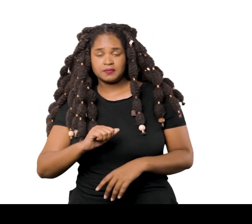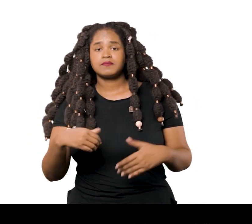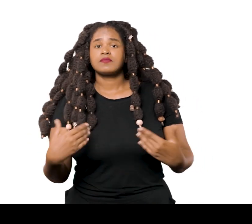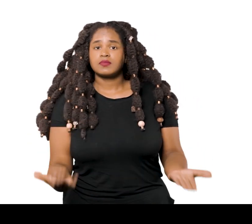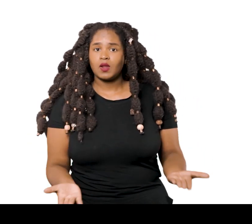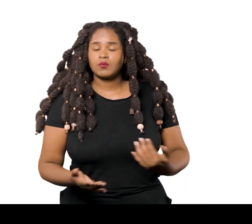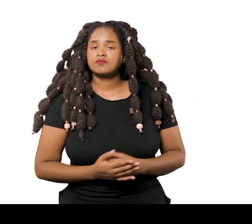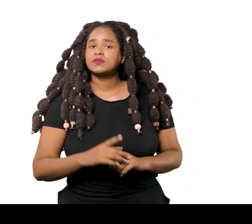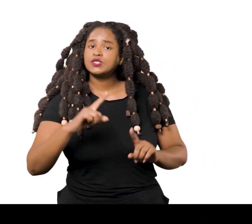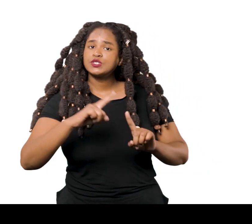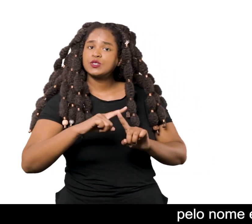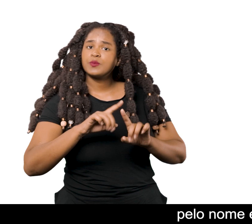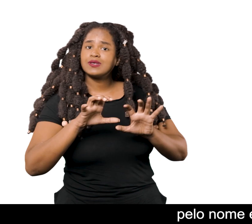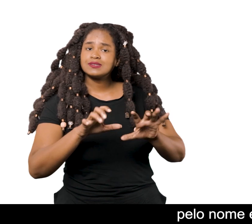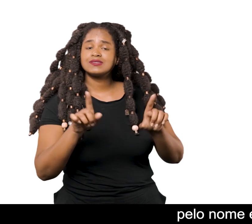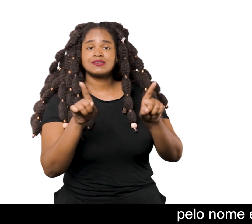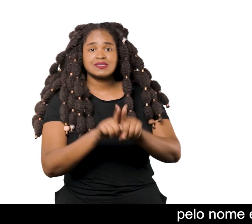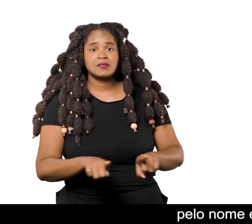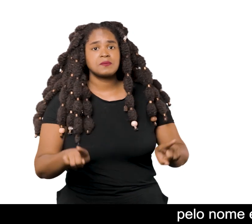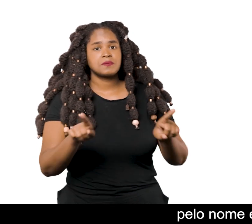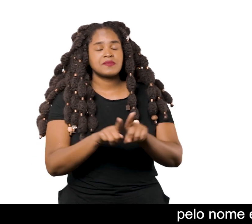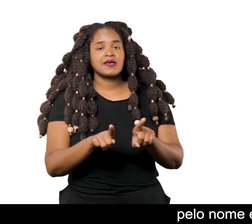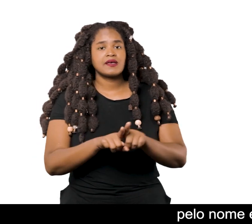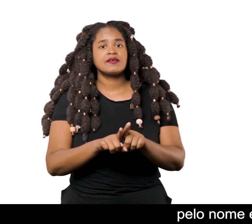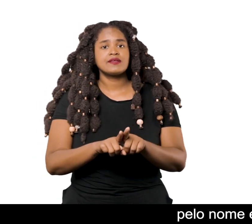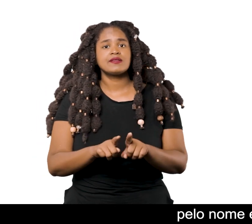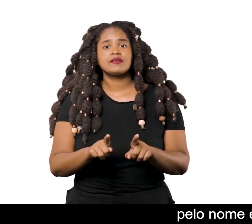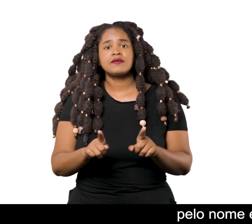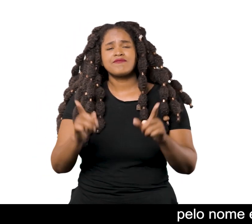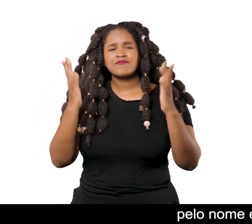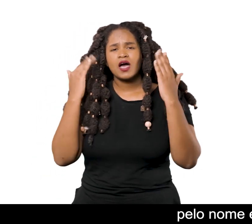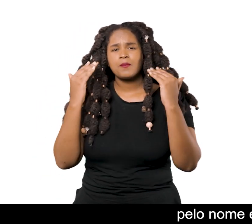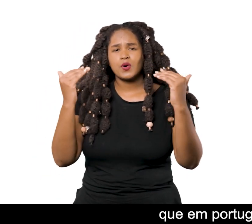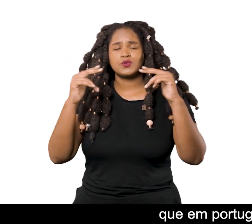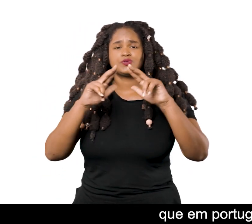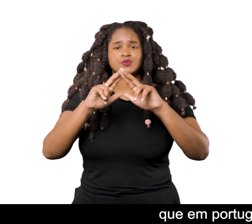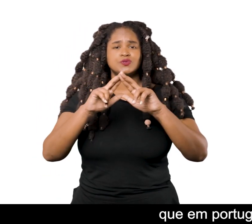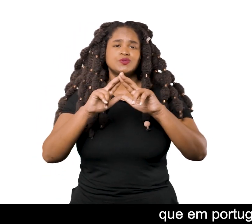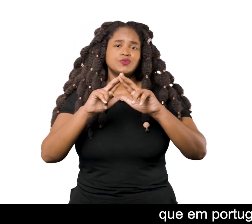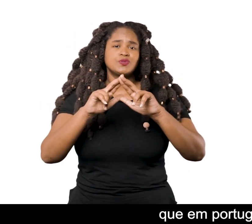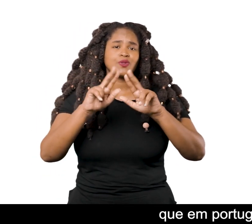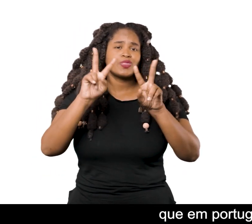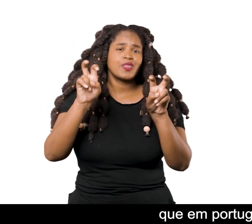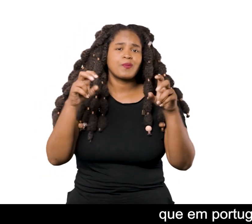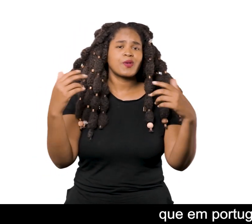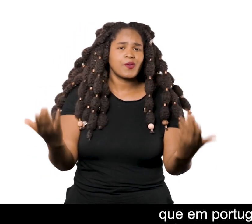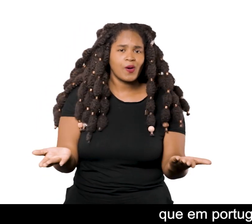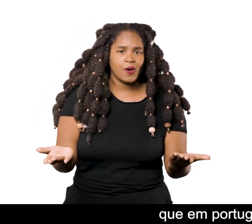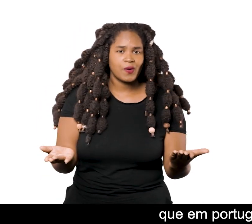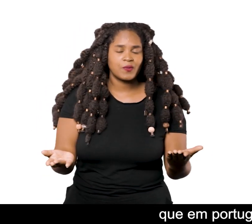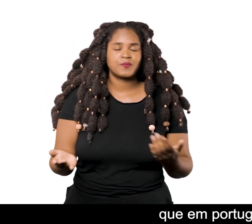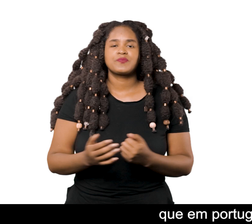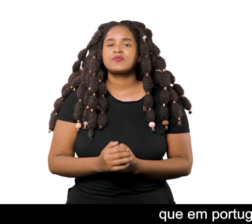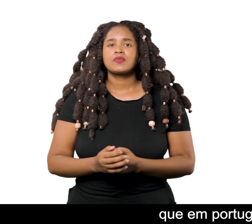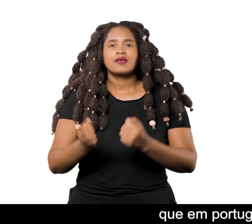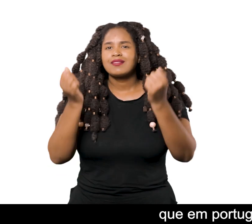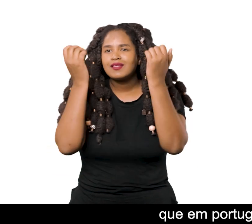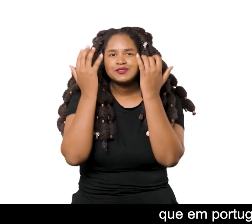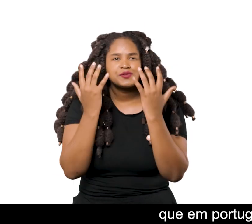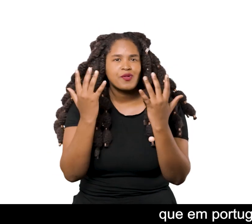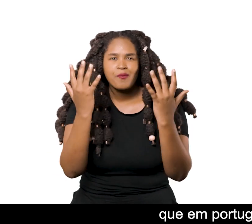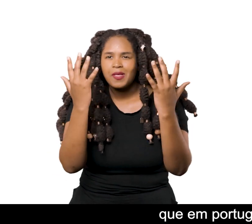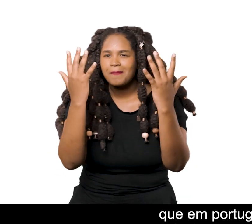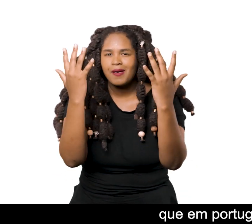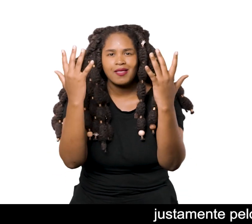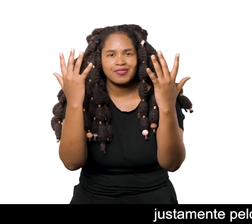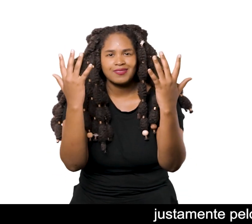Esse padrão também é conhecido pelo nome em inglês, Eye Dazzler, que em português significa